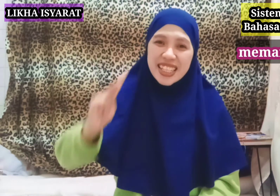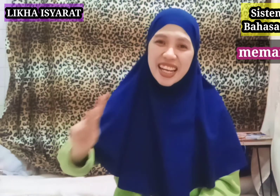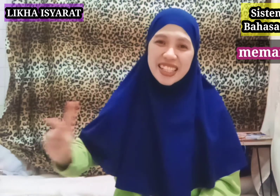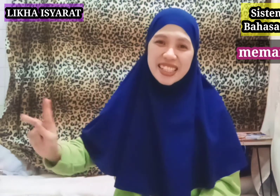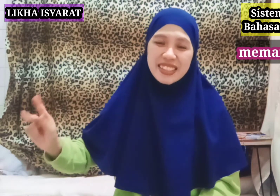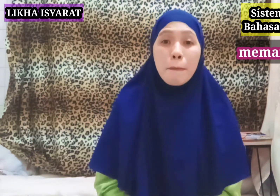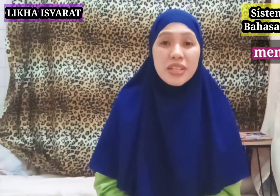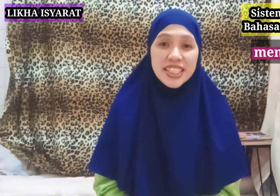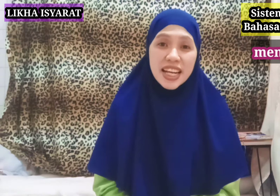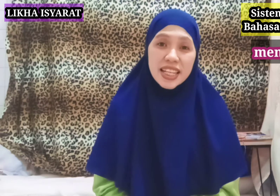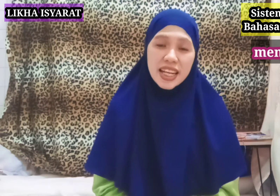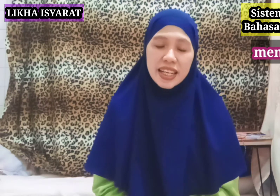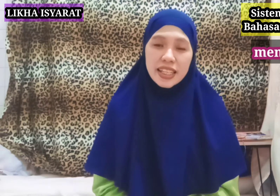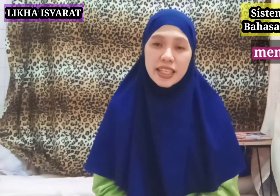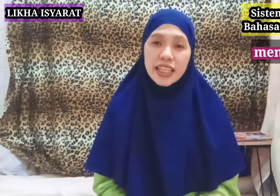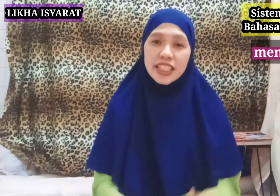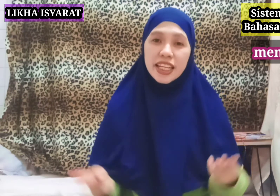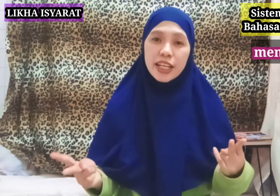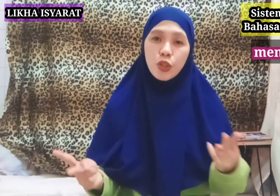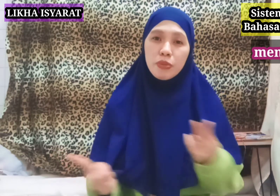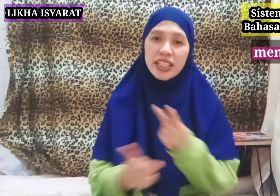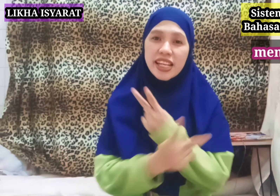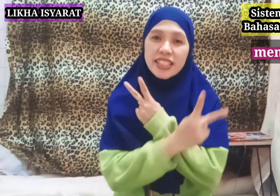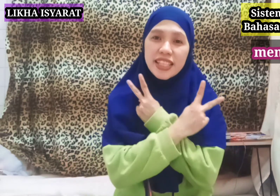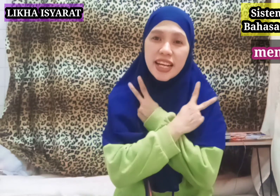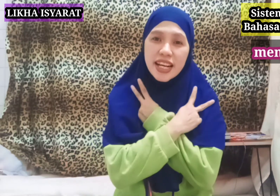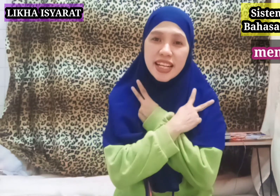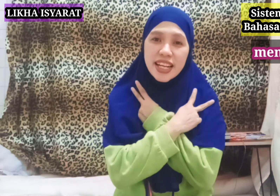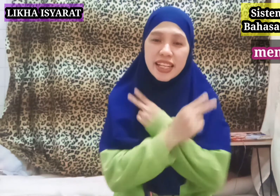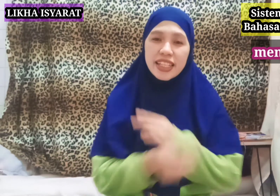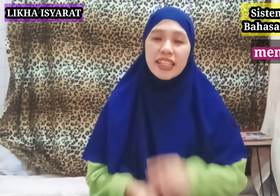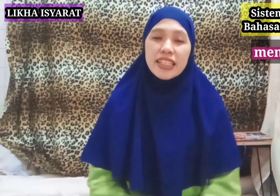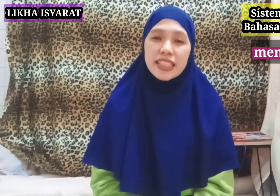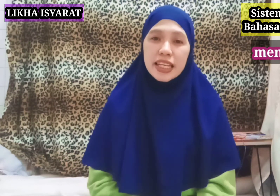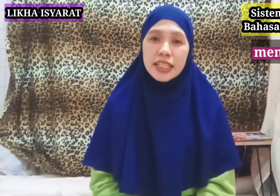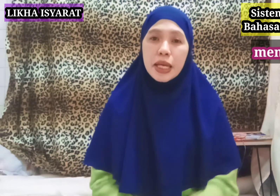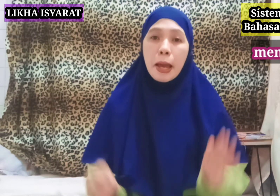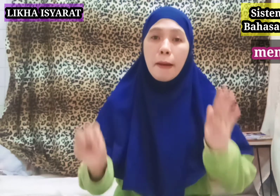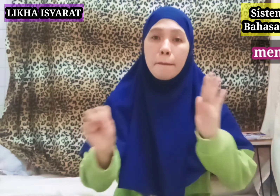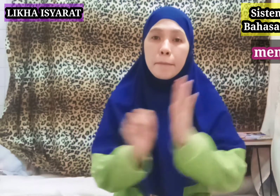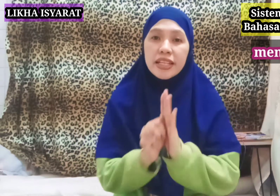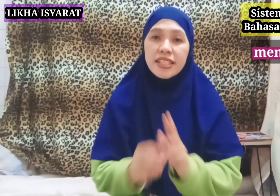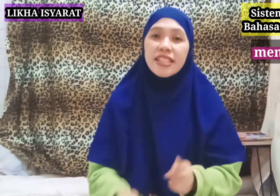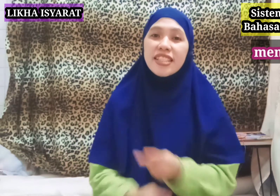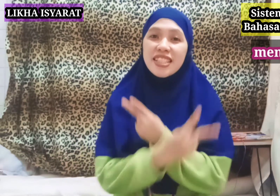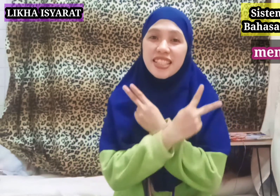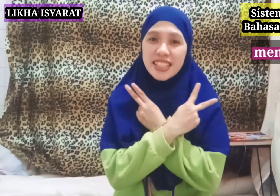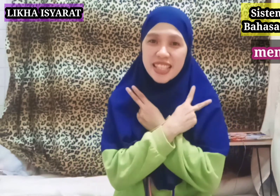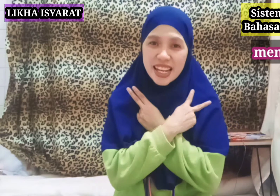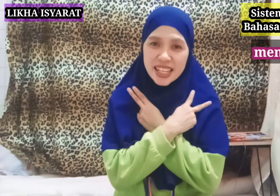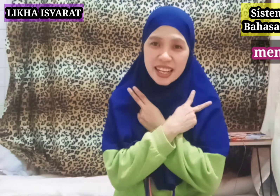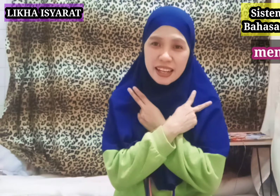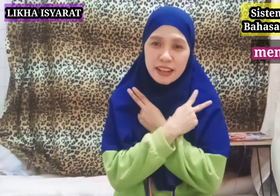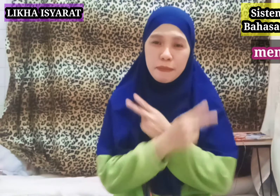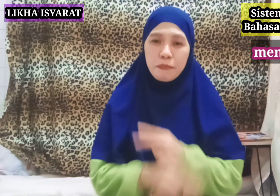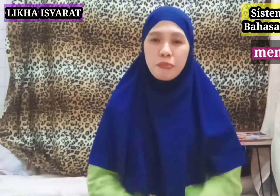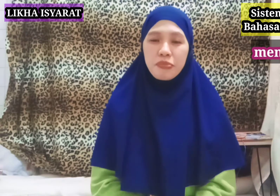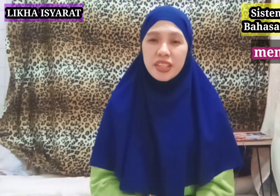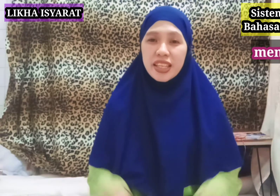memandikan. Menjaga, ini jaga itu begini ya, jaga. Jadi menjaga.